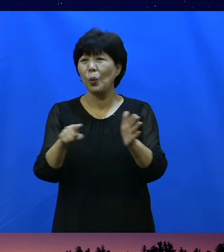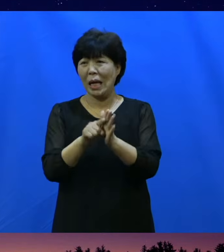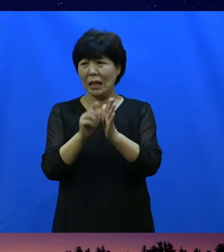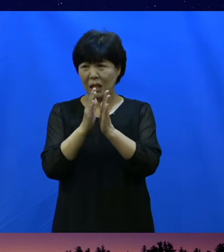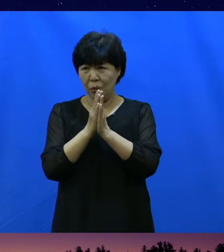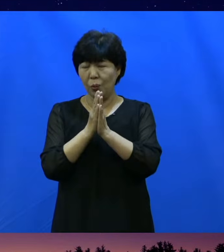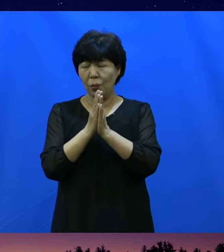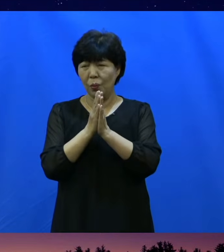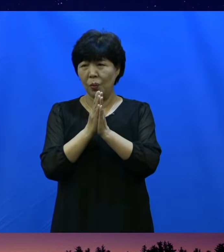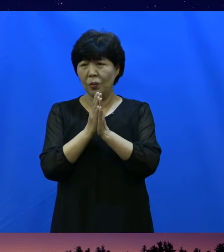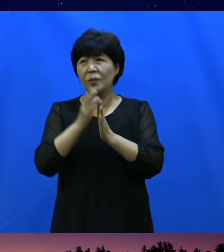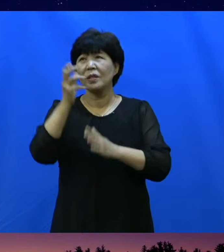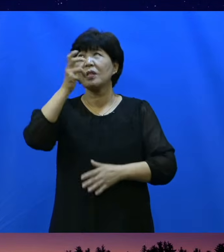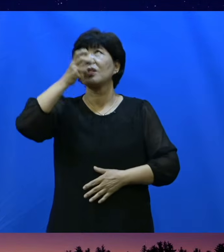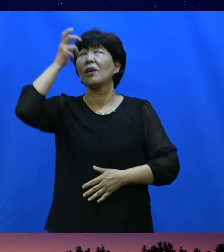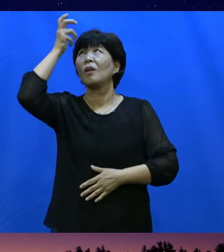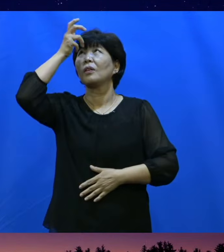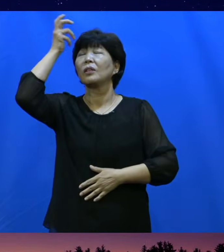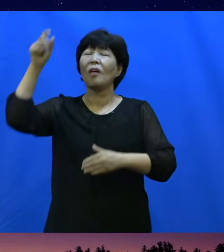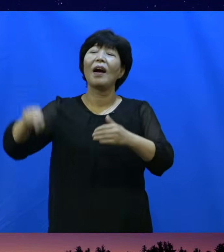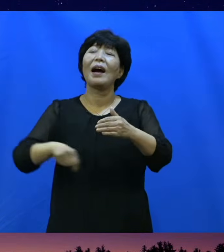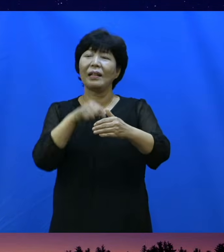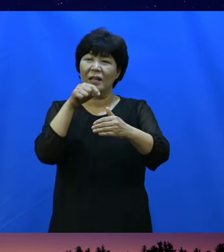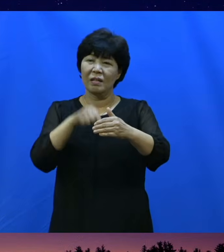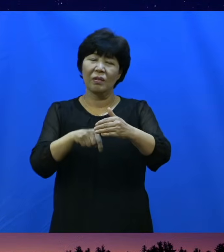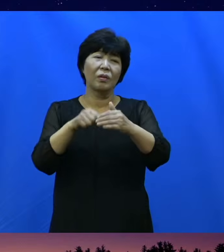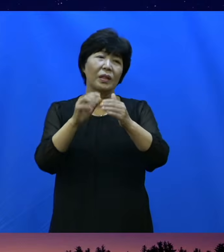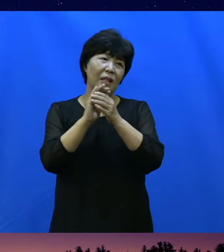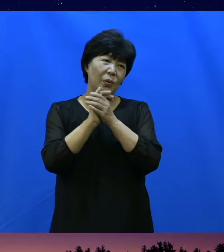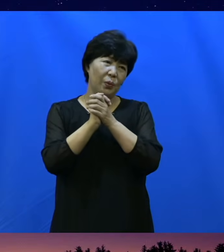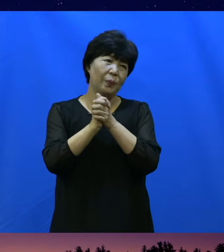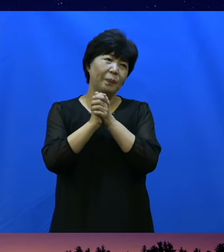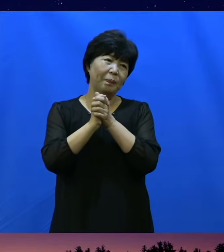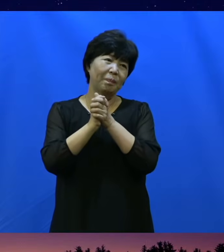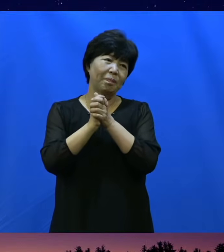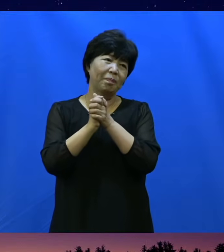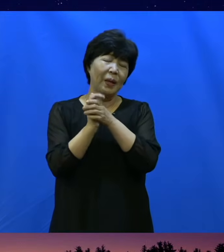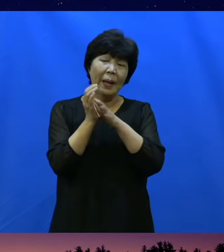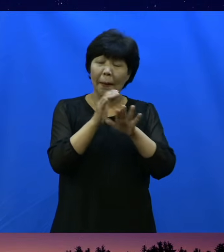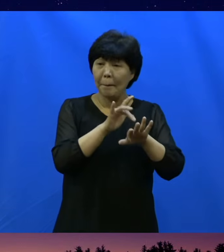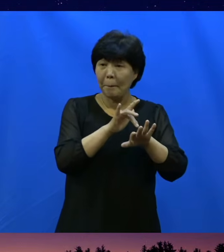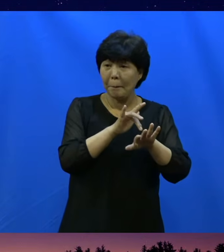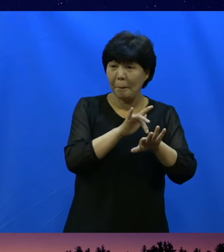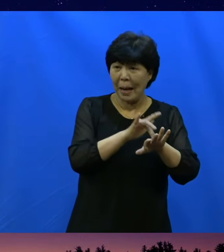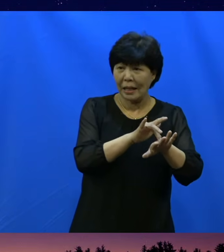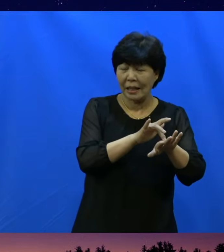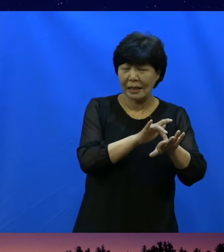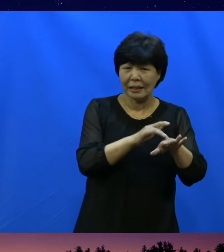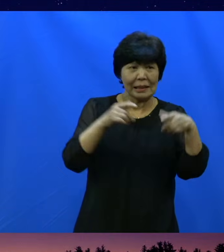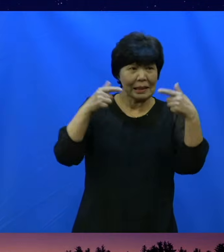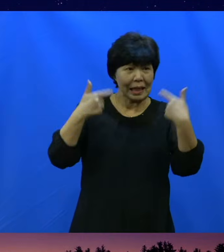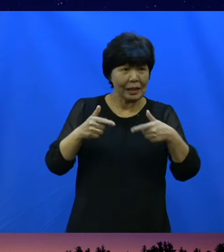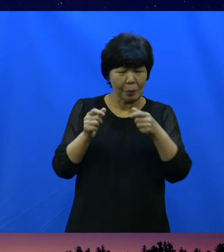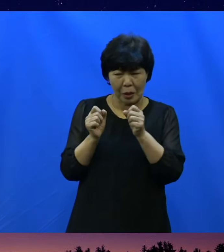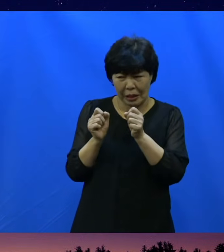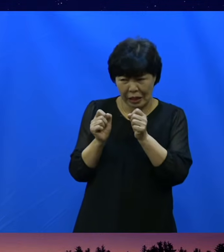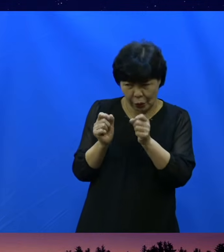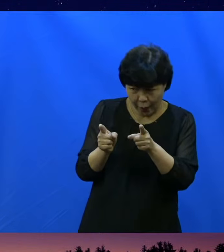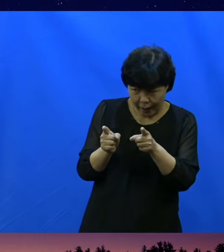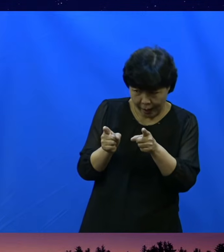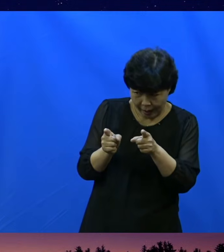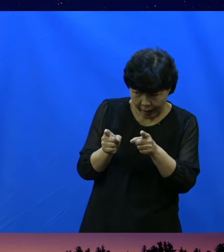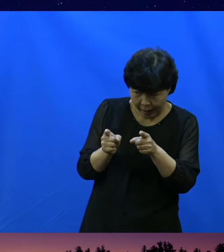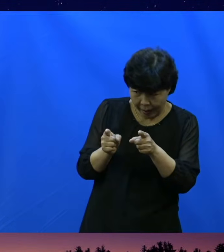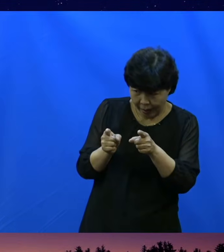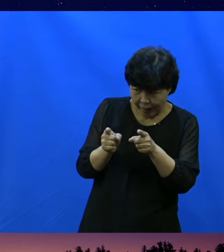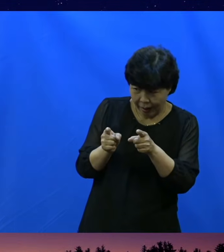그리고 성령 안에서 기도해야 된다는 거. 이런 마귀는요 그냥 틈을 노려요. 끊임없이 작은 틈이라도